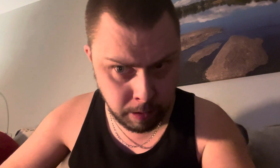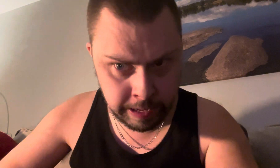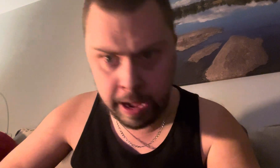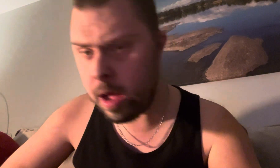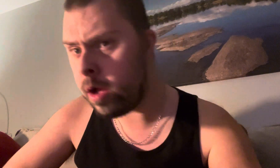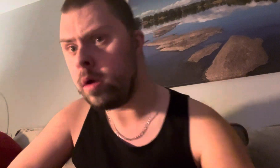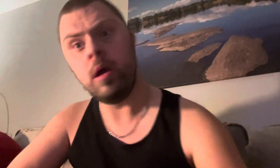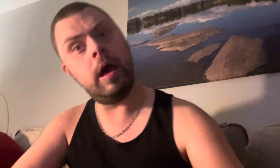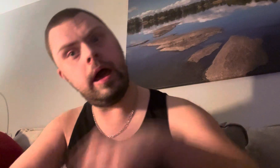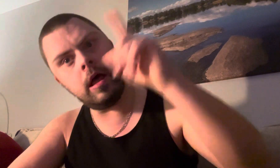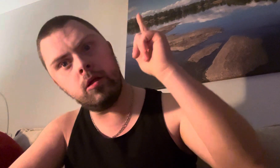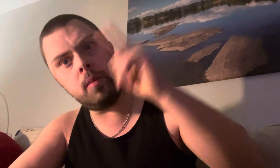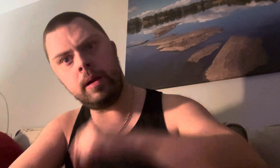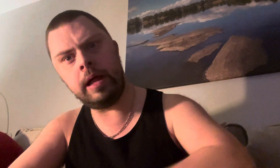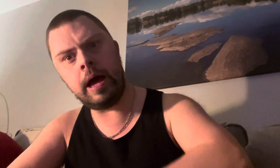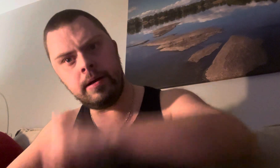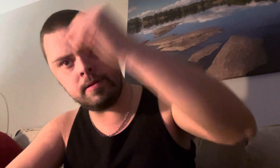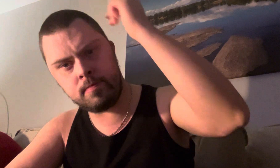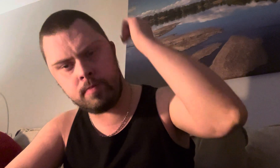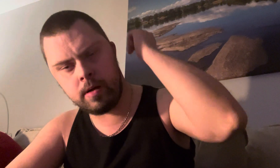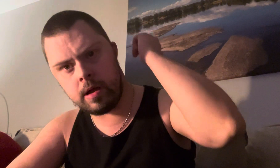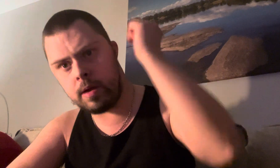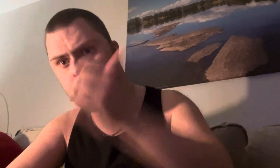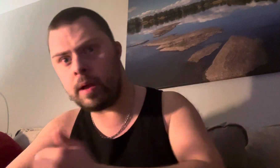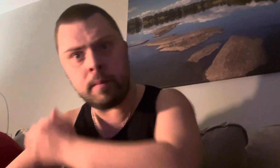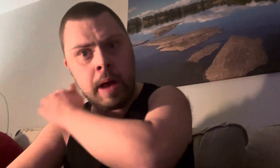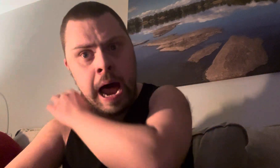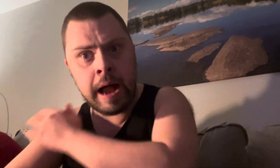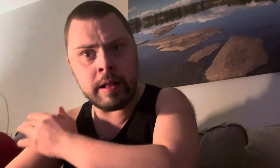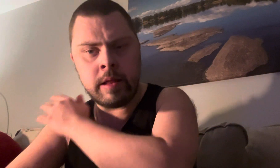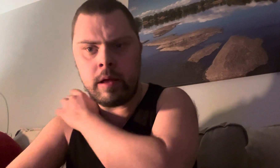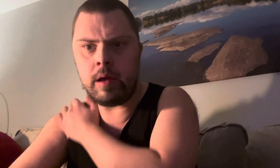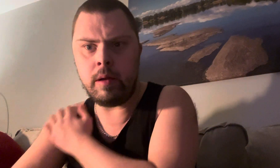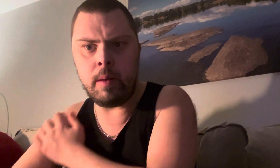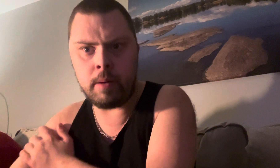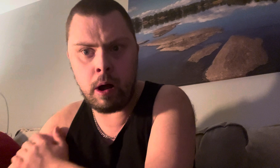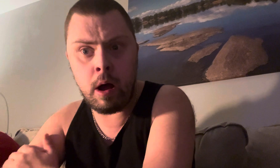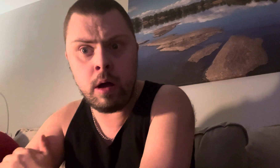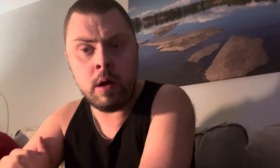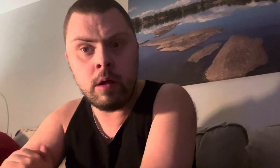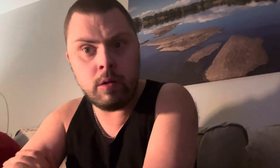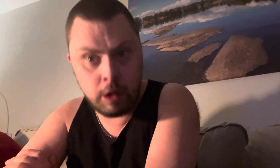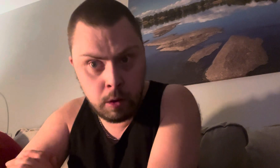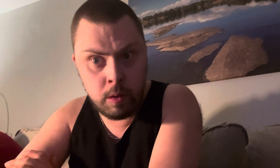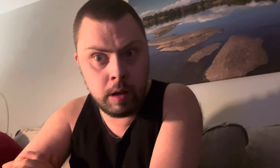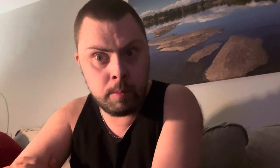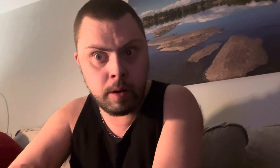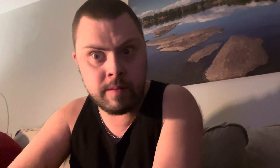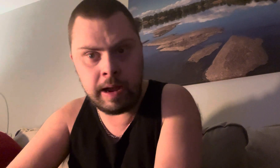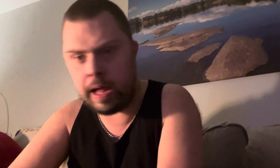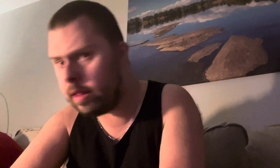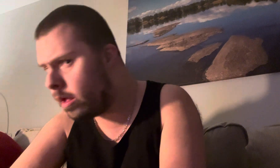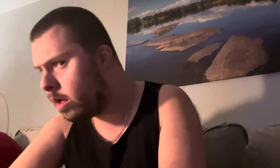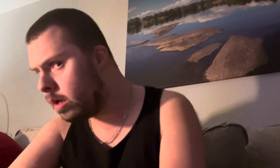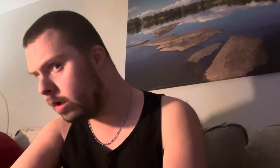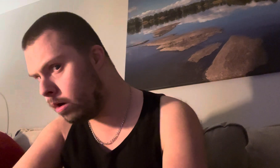börja. Nu börjar med allt bra nu på kvällen idag.